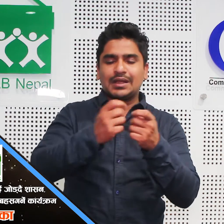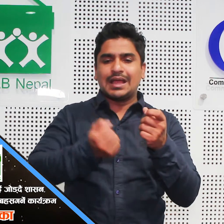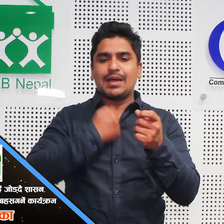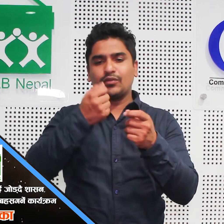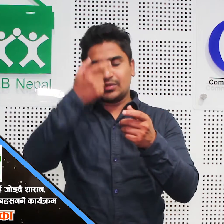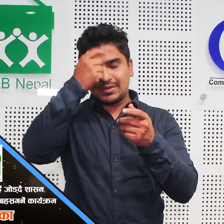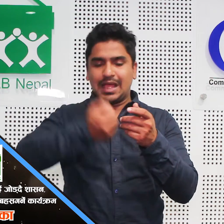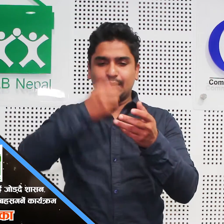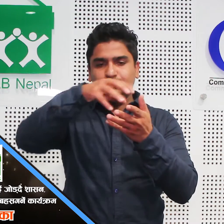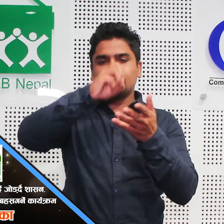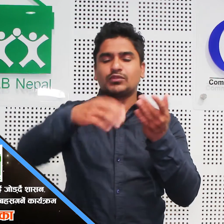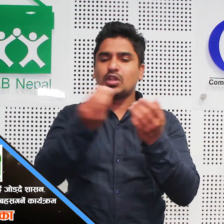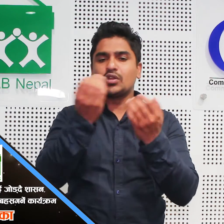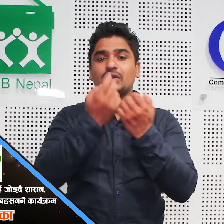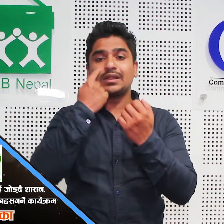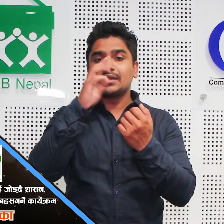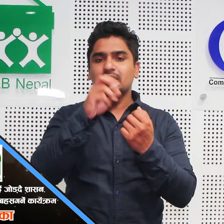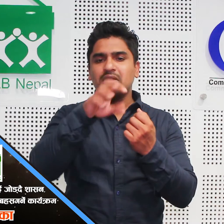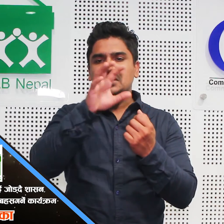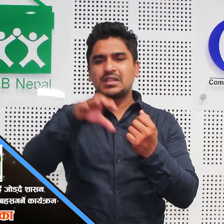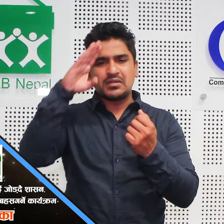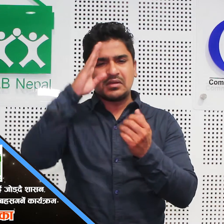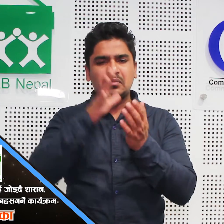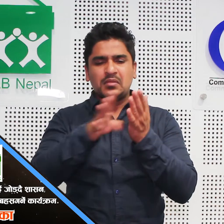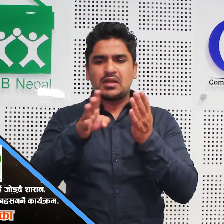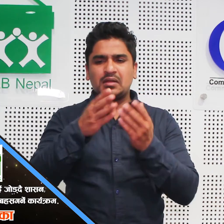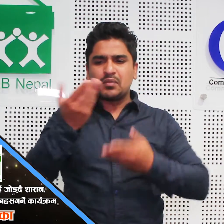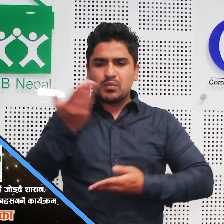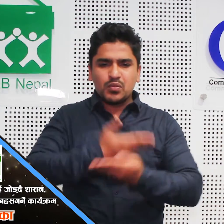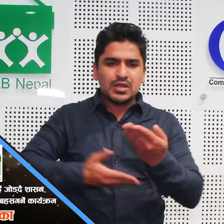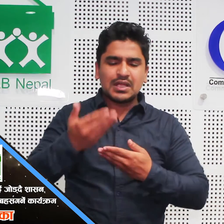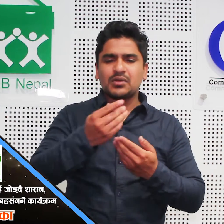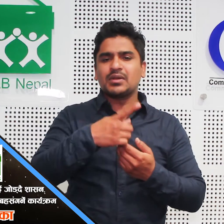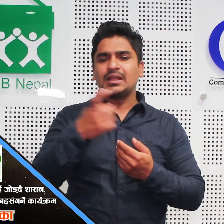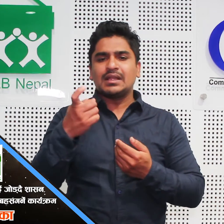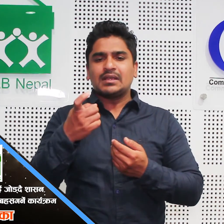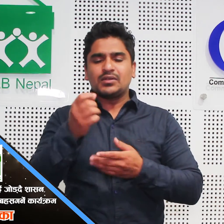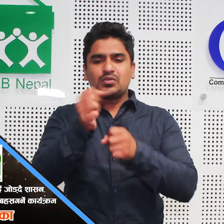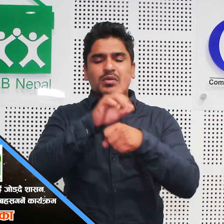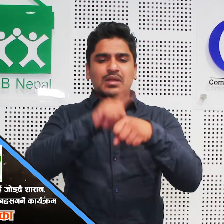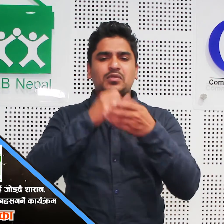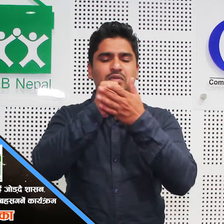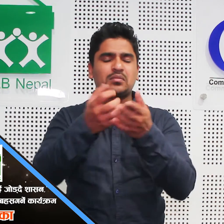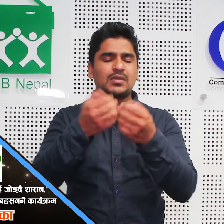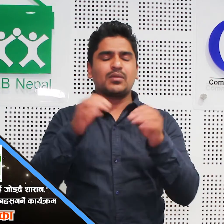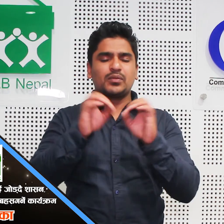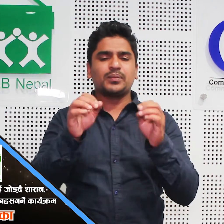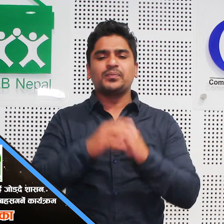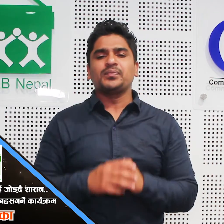हल अलिअलि गरेको देखिन्छ. तर स्थानीय स्तरबाट खासै बजारीकरणकोमा चाहिँ कोभिडको बेलामा सहयोग पाएको जस्तो लाग्दैन बजारीकरणको योजनामा चाहिँ.